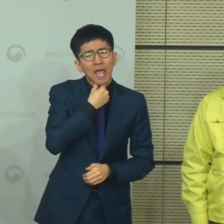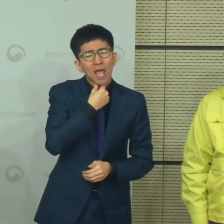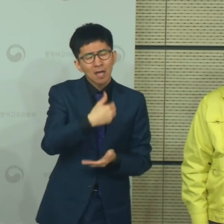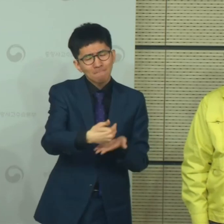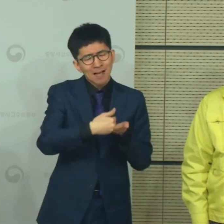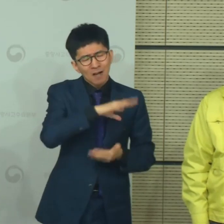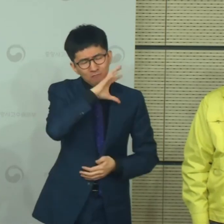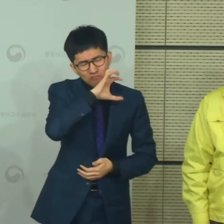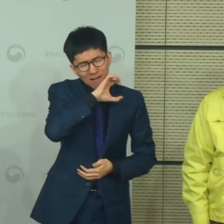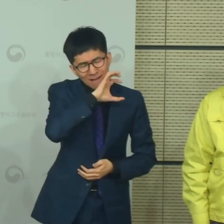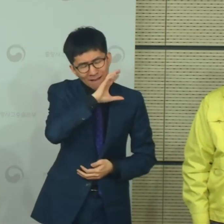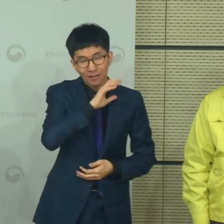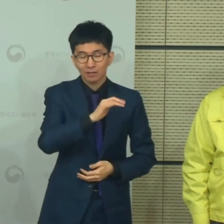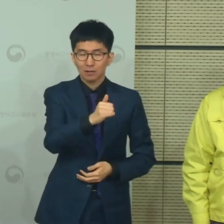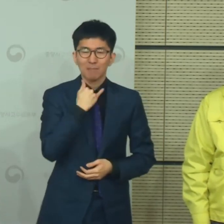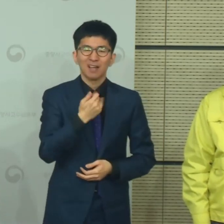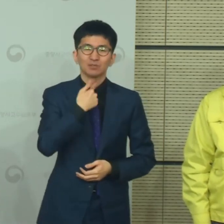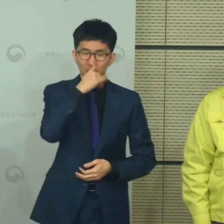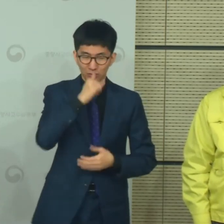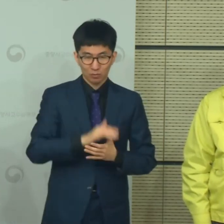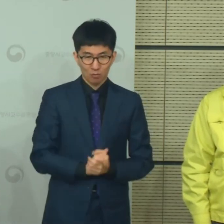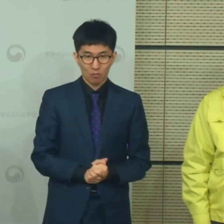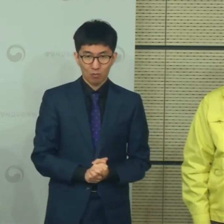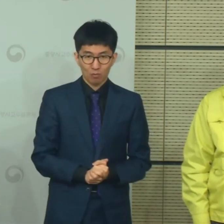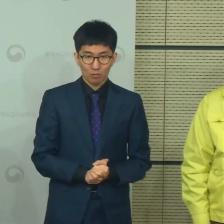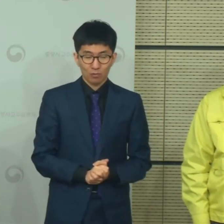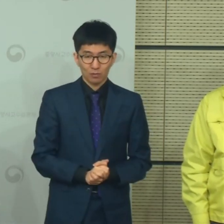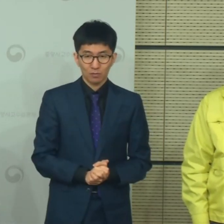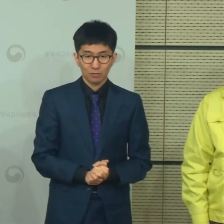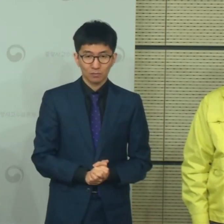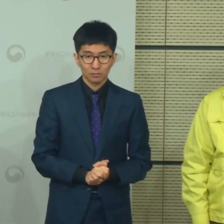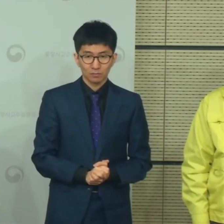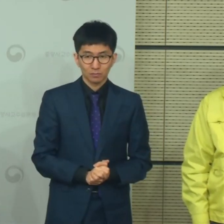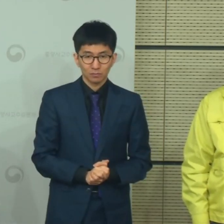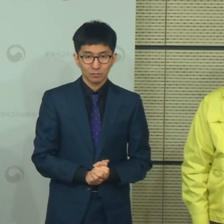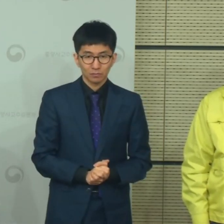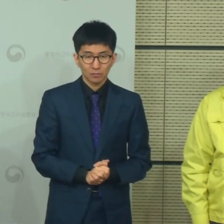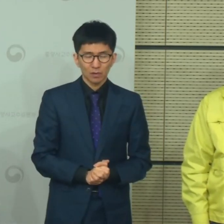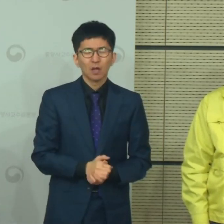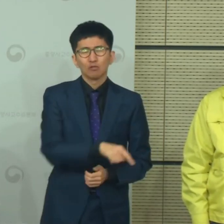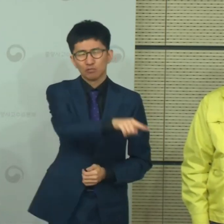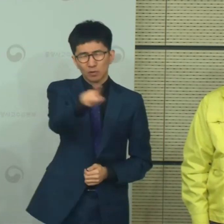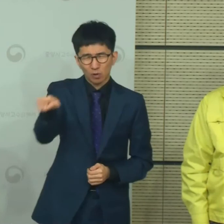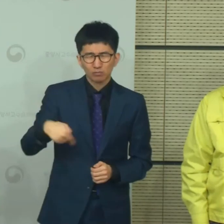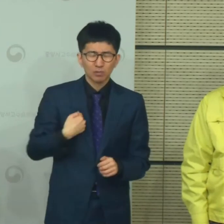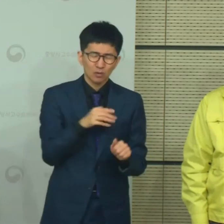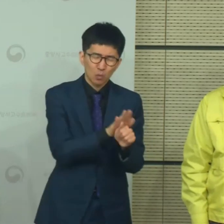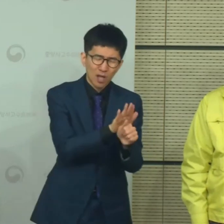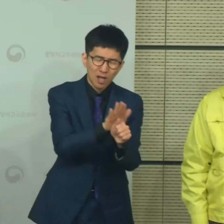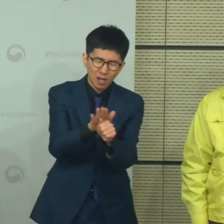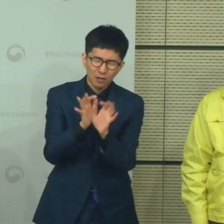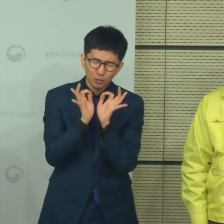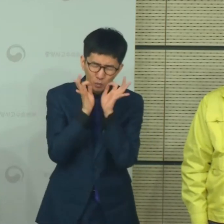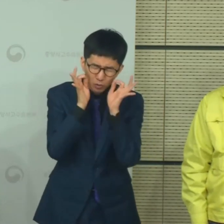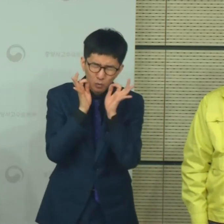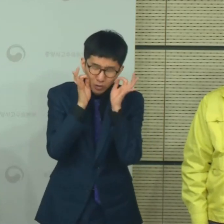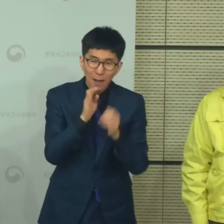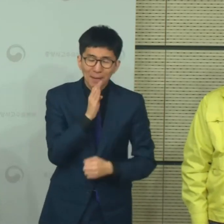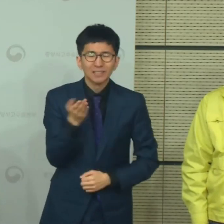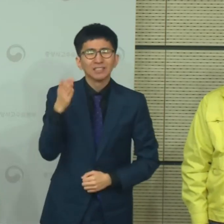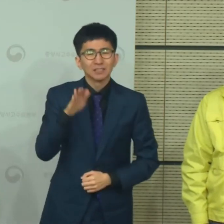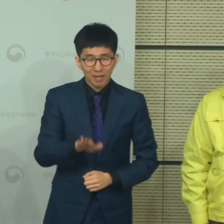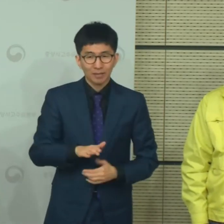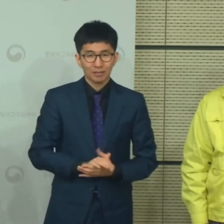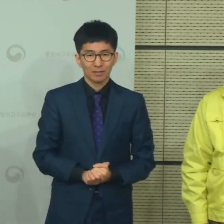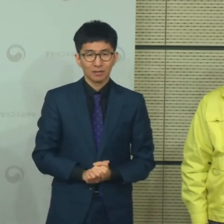점에 불편을 또 호소한 점도 있습니다. 그 기자 여러분들의 취재에 저희가 최대한 협조하려고 노력은 하고 있으나